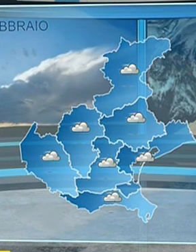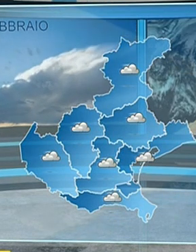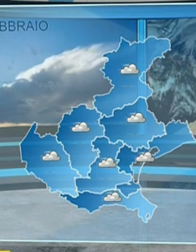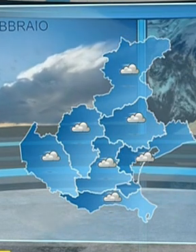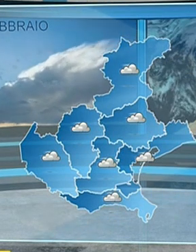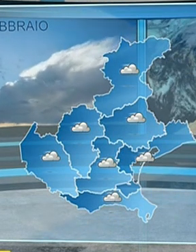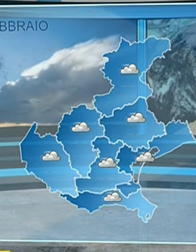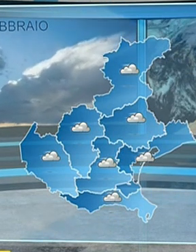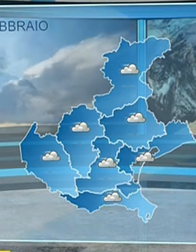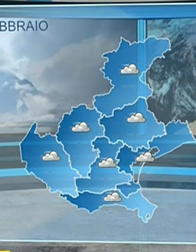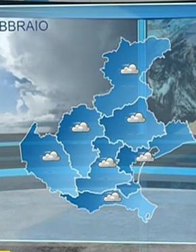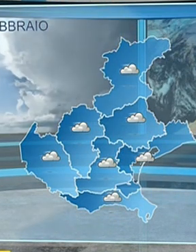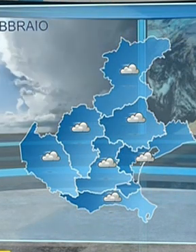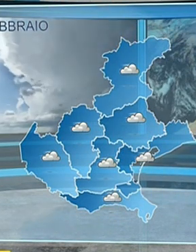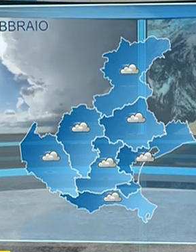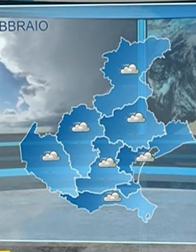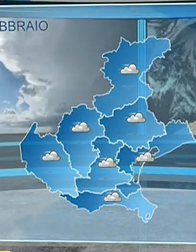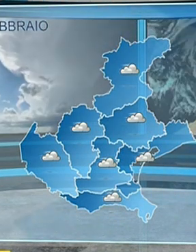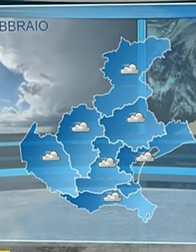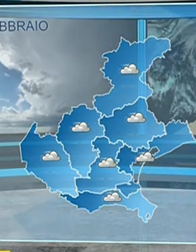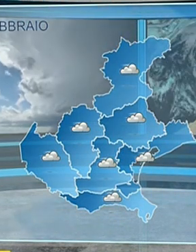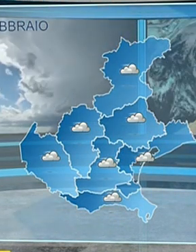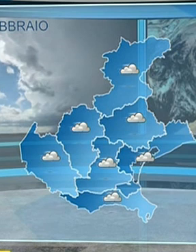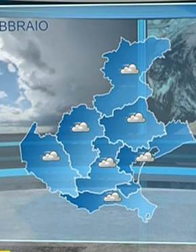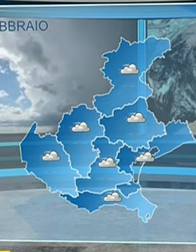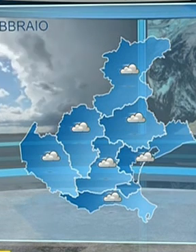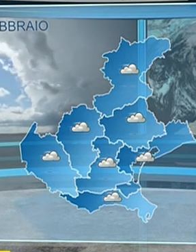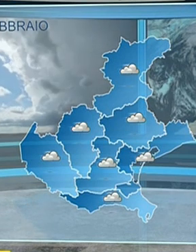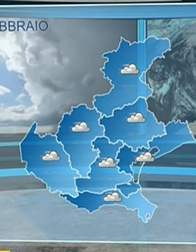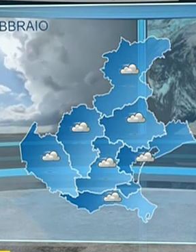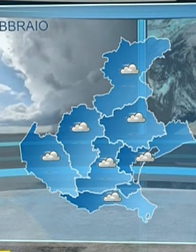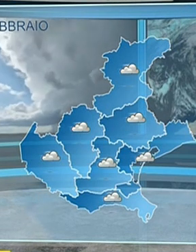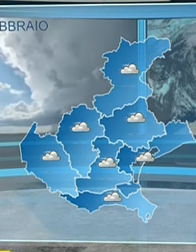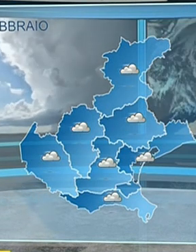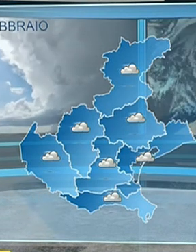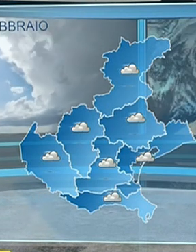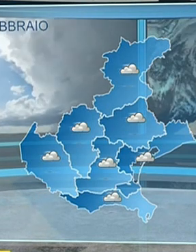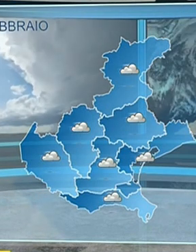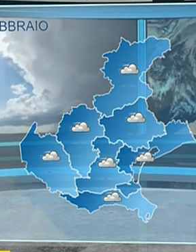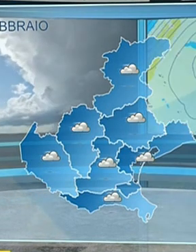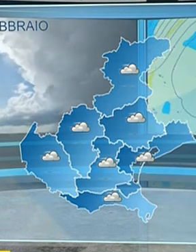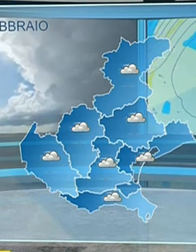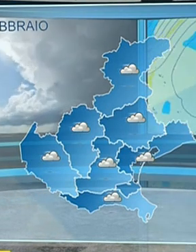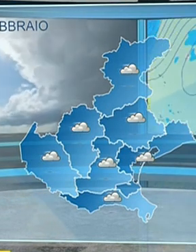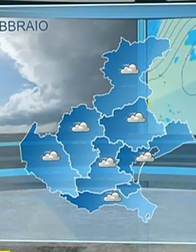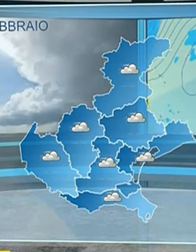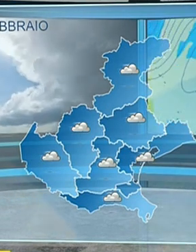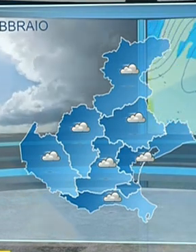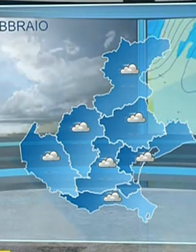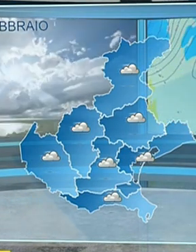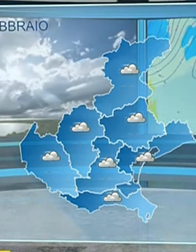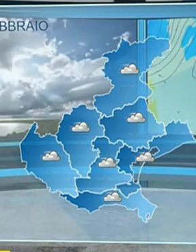localmente risulteranno fitte e persistenti un po' per tutto l'arco appunto della giornata. Nel pomeriggio tuttavia non si escludono